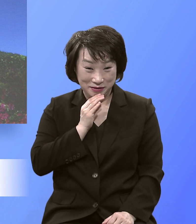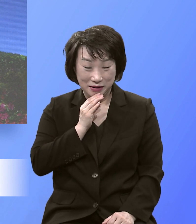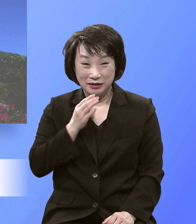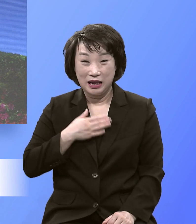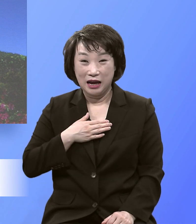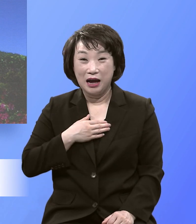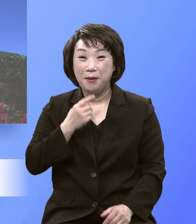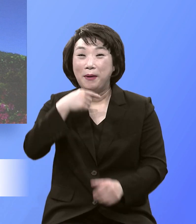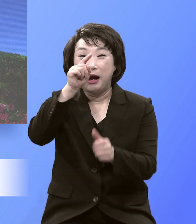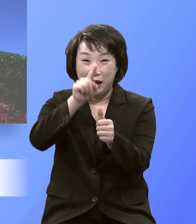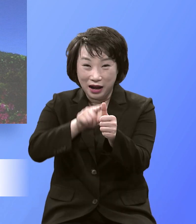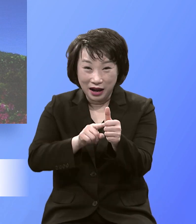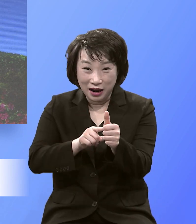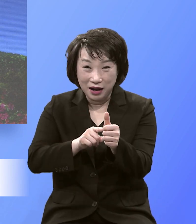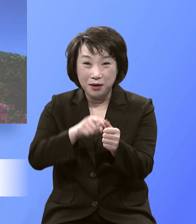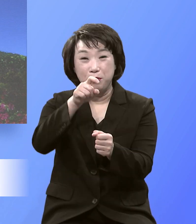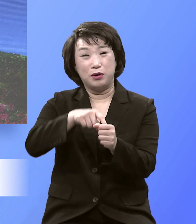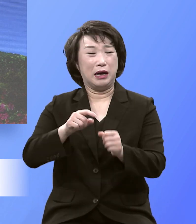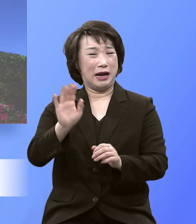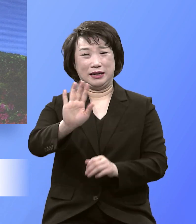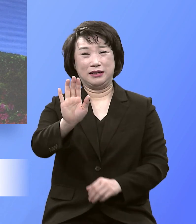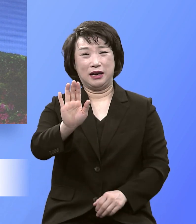쓰기 좋은 문장으로 쓰는 게 아니요,